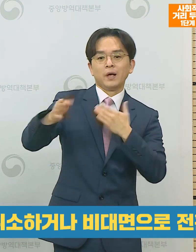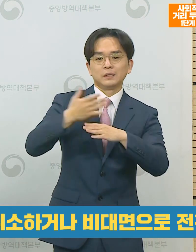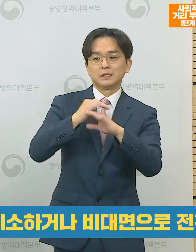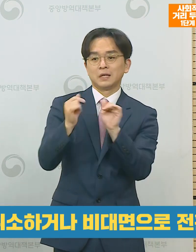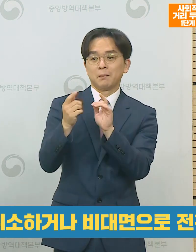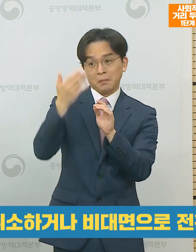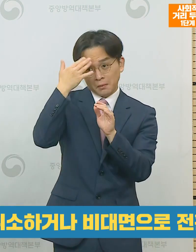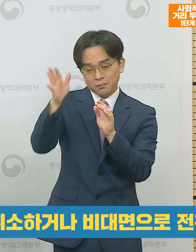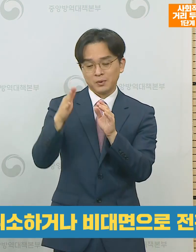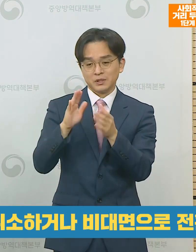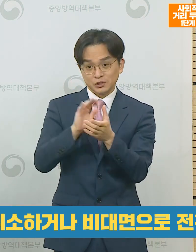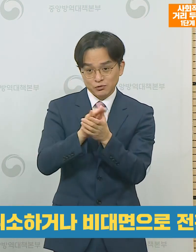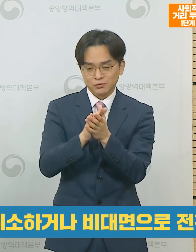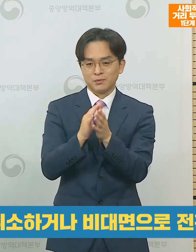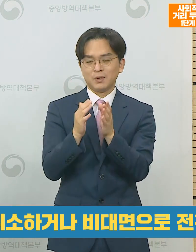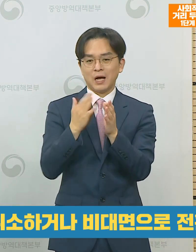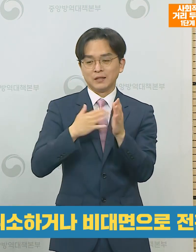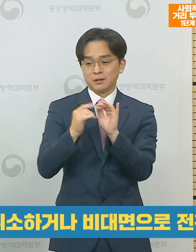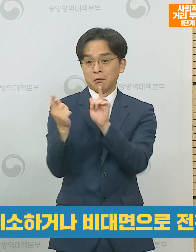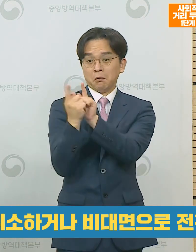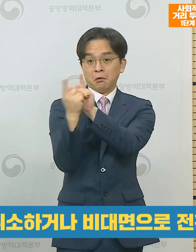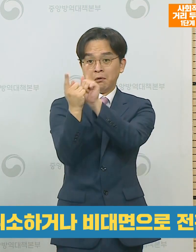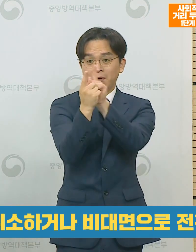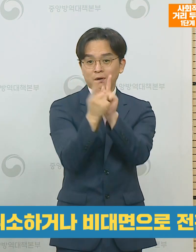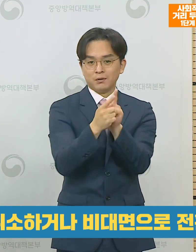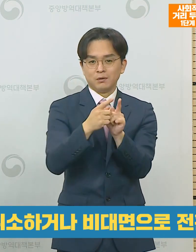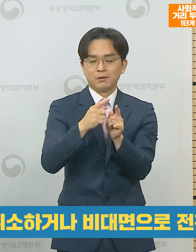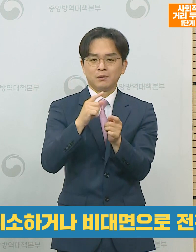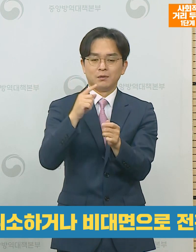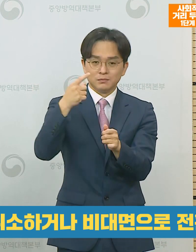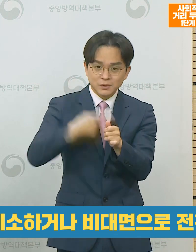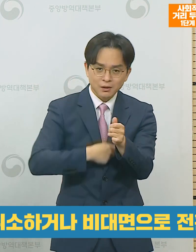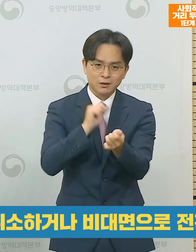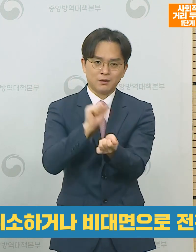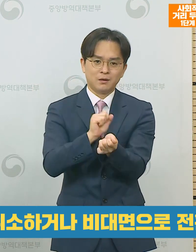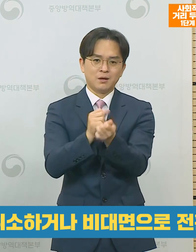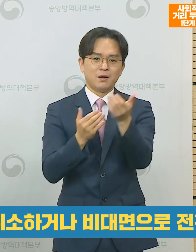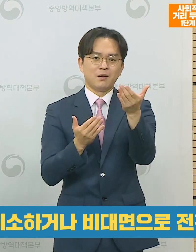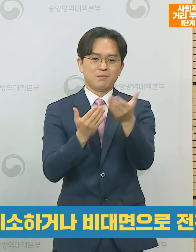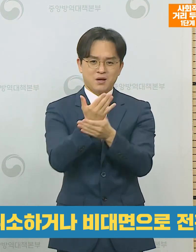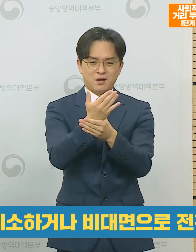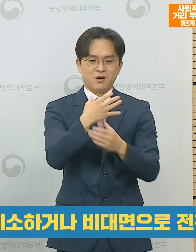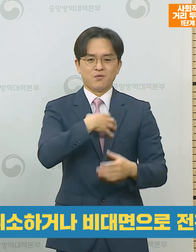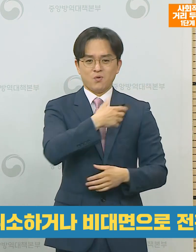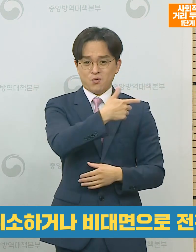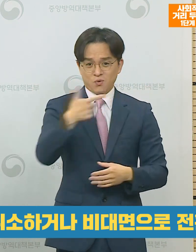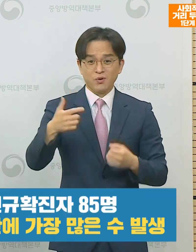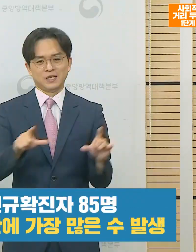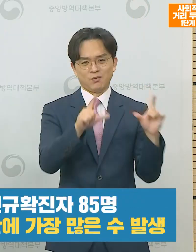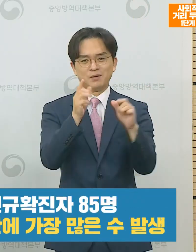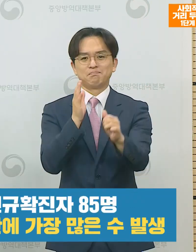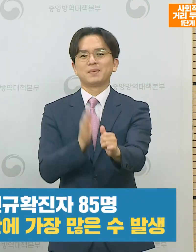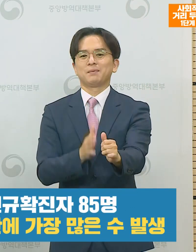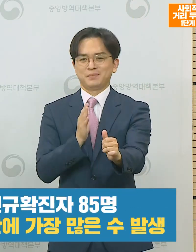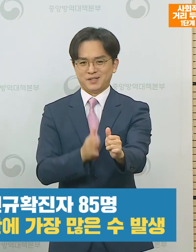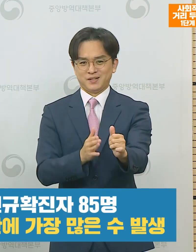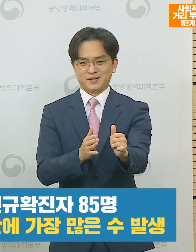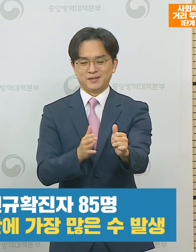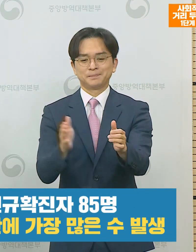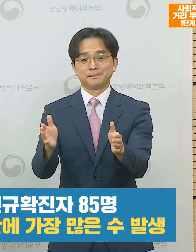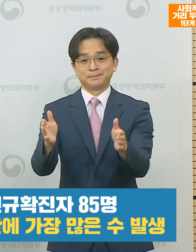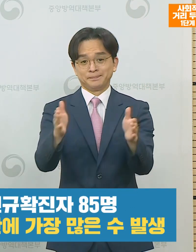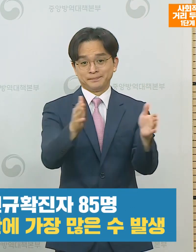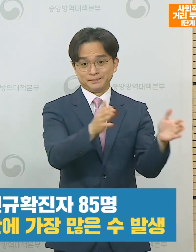다른 사람들과의 회의나 모임은 취소하거나 비대면으로 전환해 주실 것을 요청드립니다. 오늘